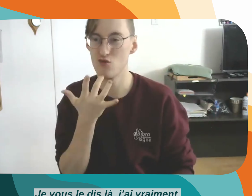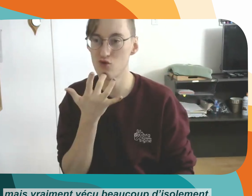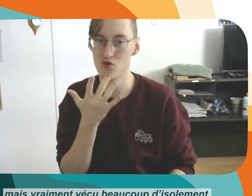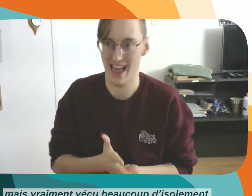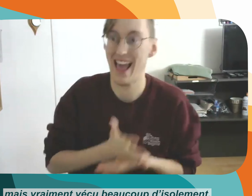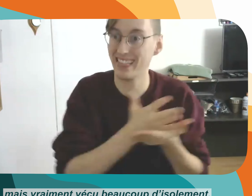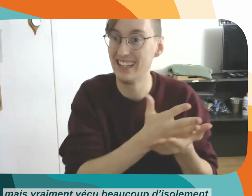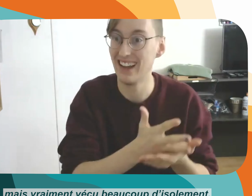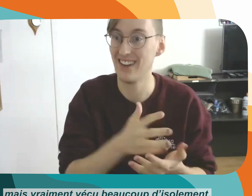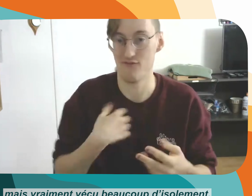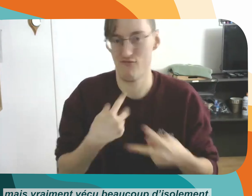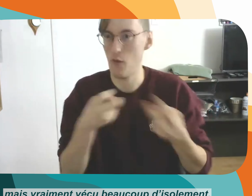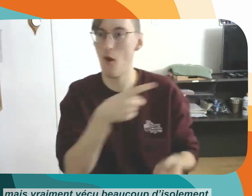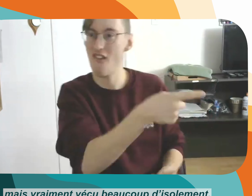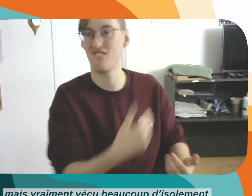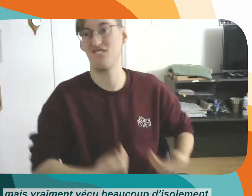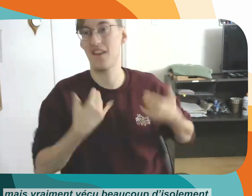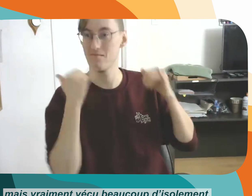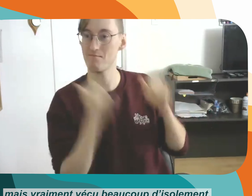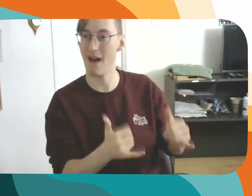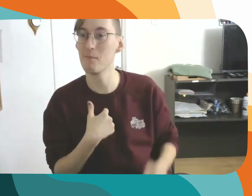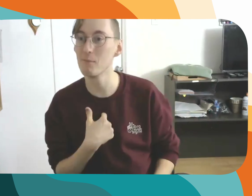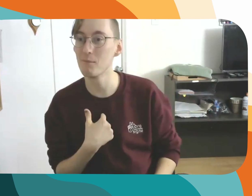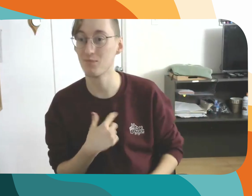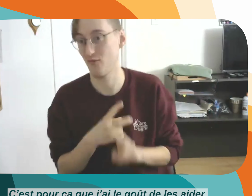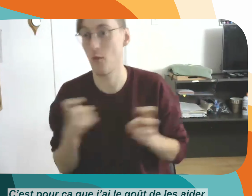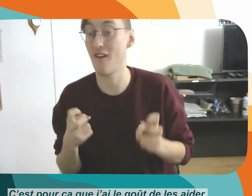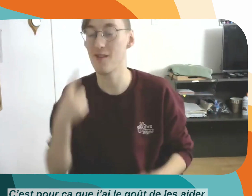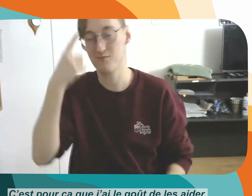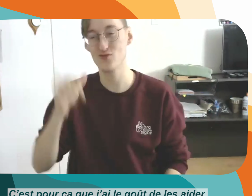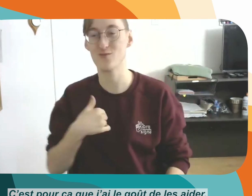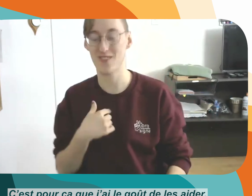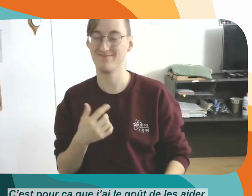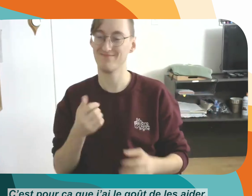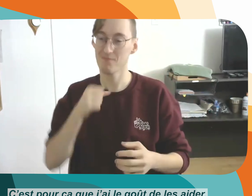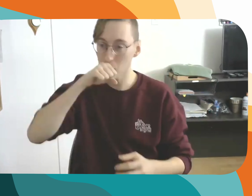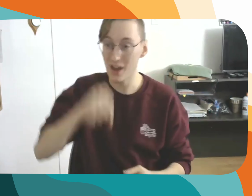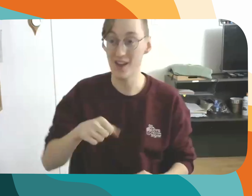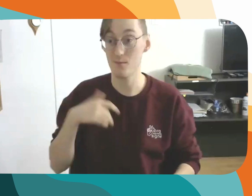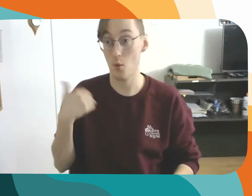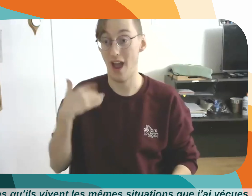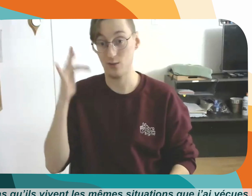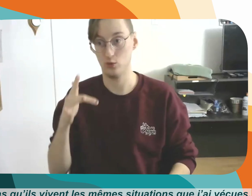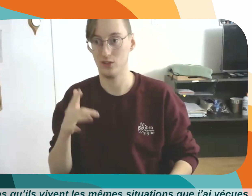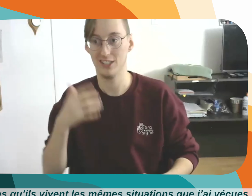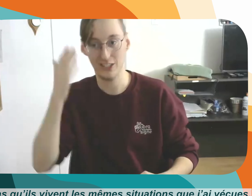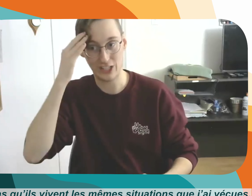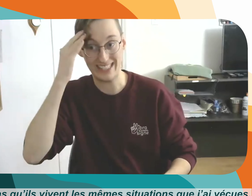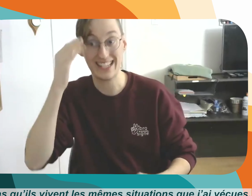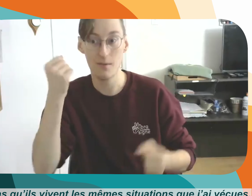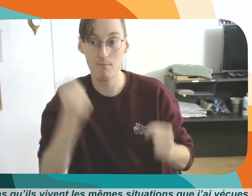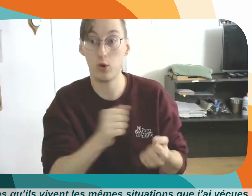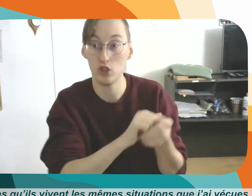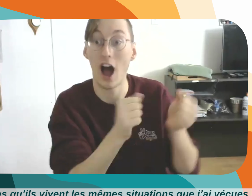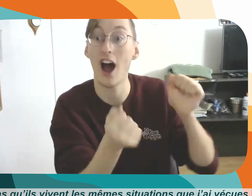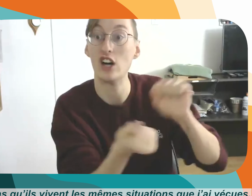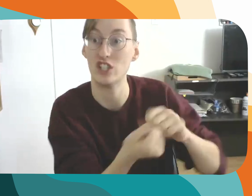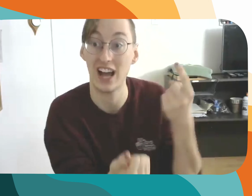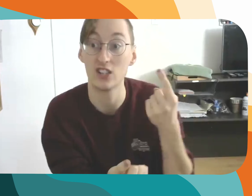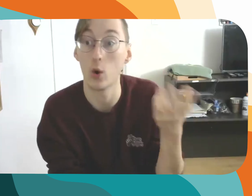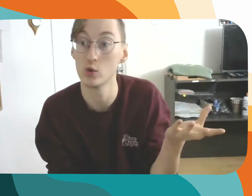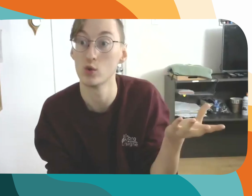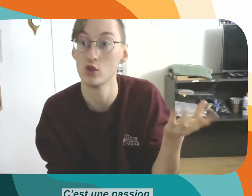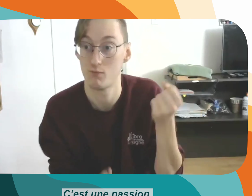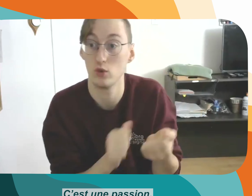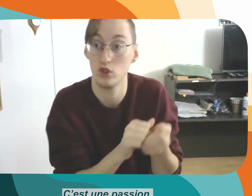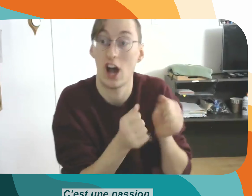'ai vraiment, mais vraiment vécu beaucoup d'isolement. C'est pour ça que j'ai le goût de les aider, pour pas qu vivent les mêmes situations que j'ai vécu.